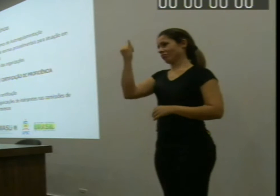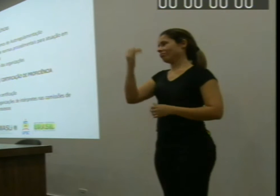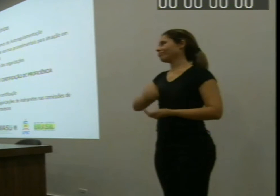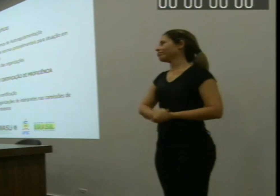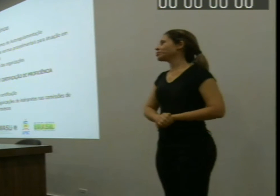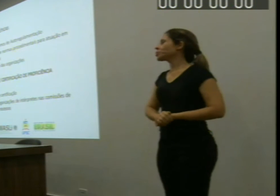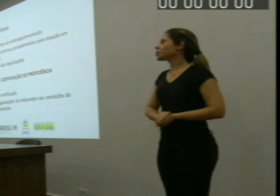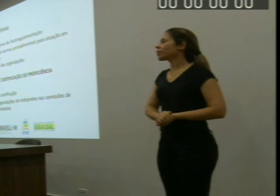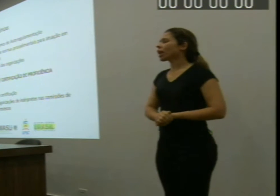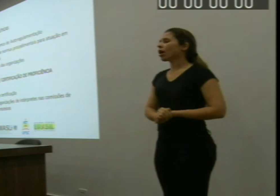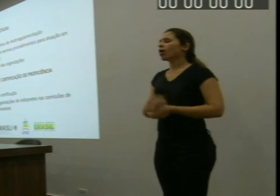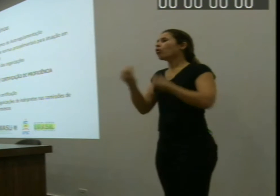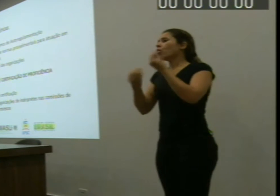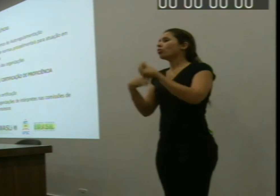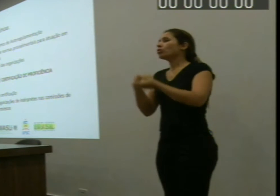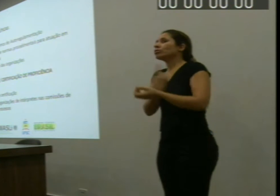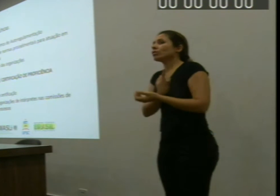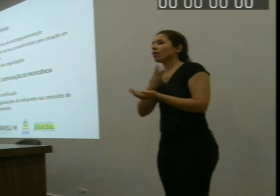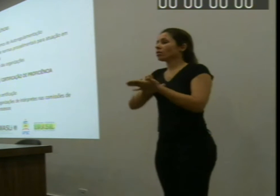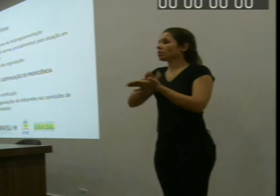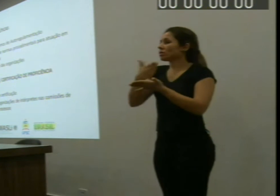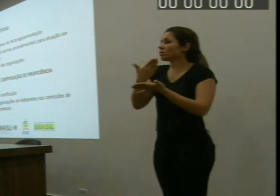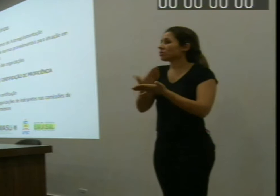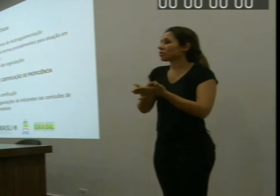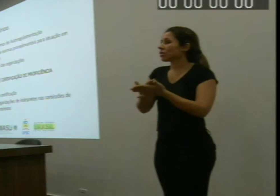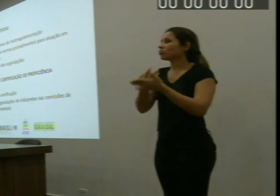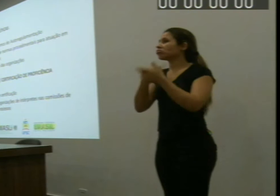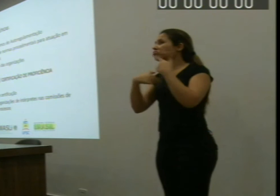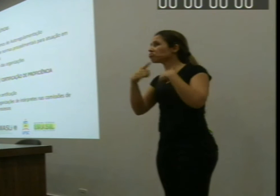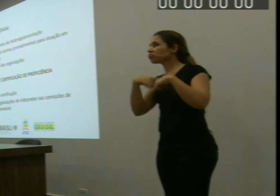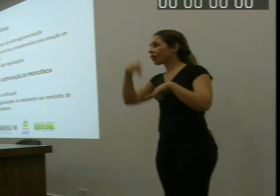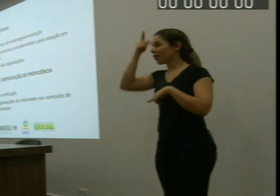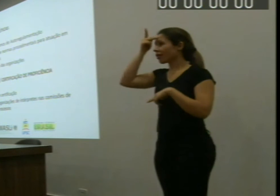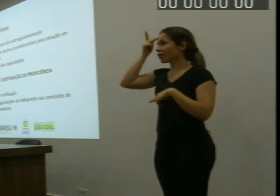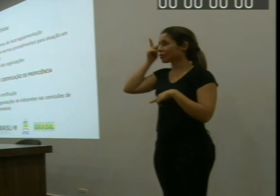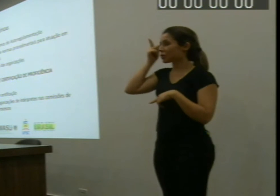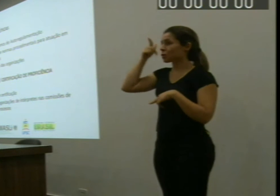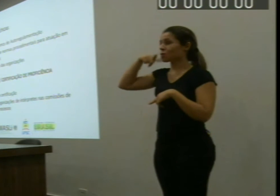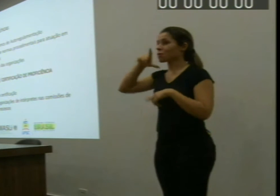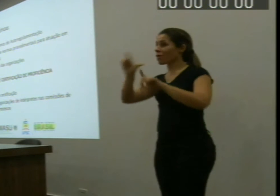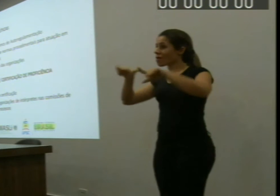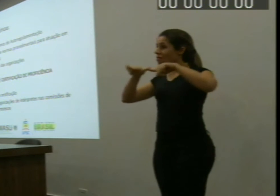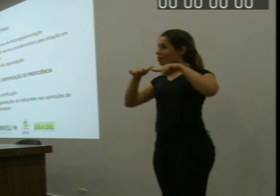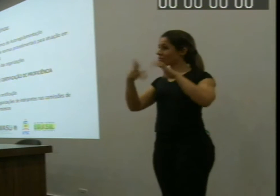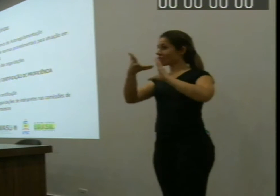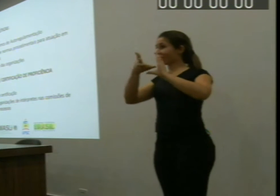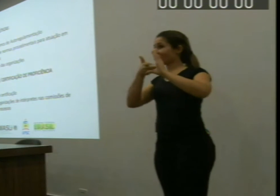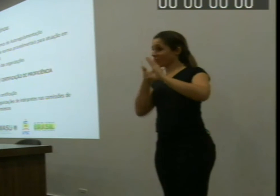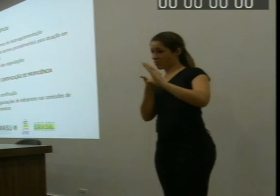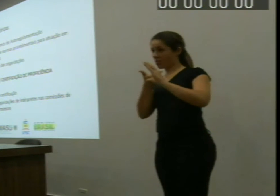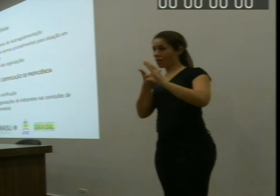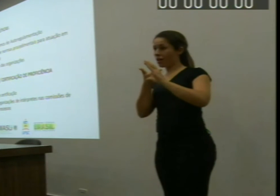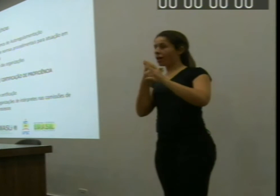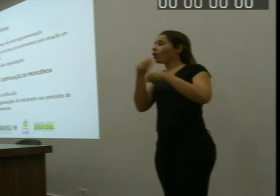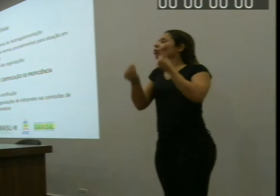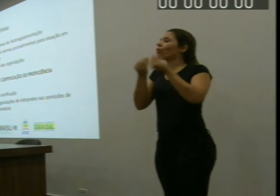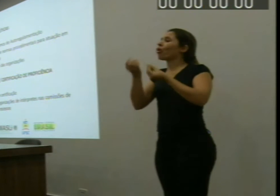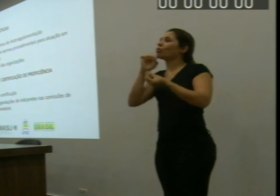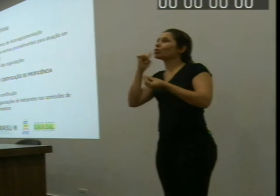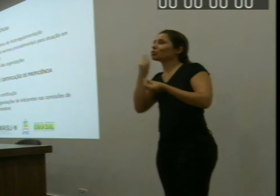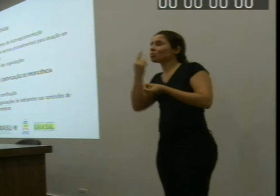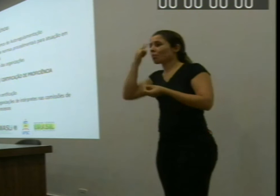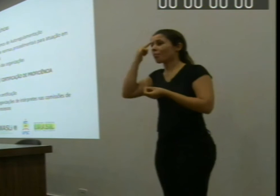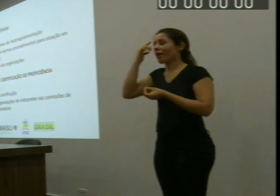Então como que nós intérpretes queremos que os intérpretes saiam com o certificado do pribas e como a comunidade surda também quer que esses intérpretes saiam